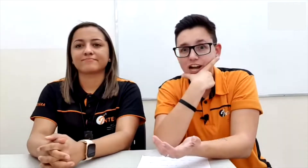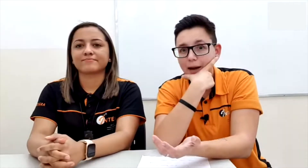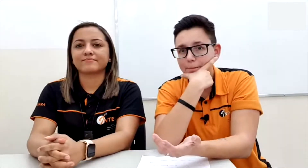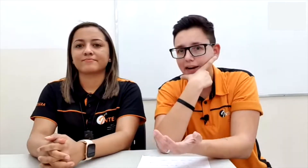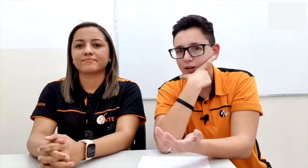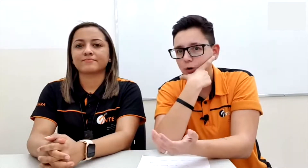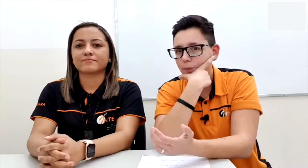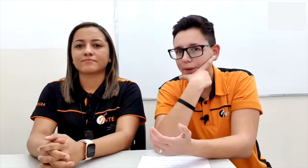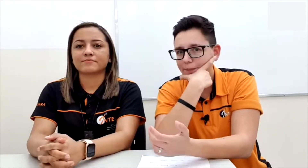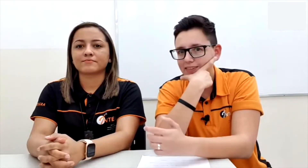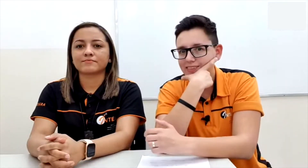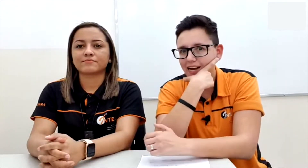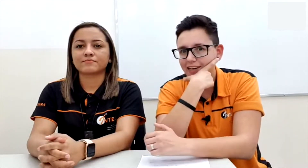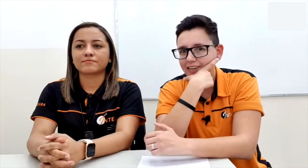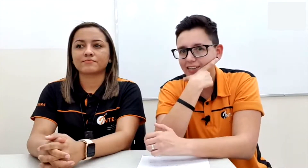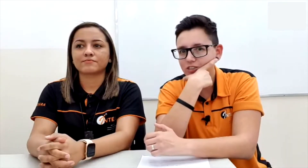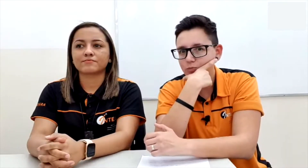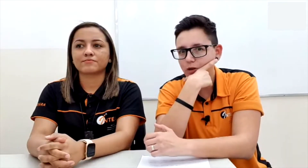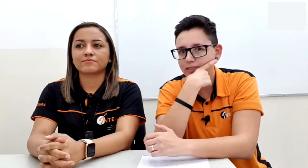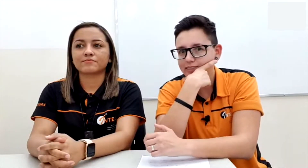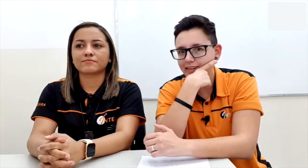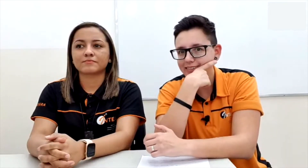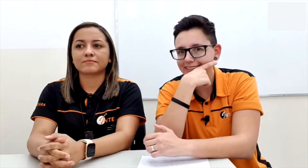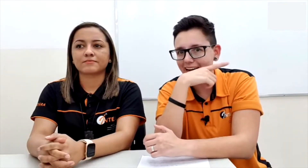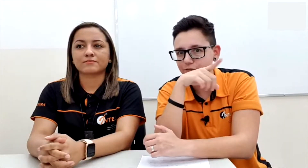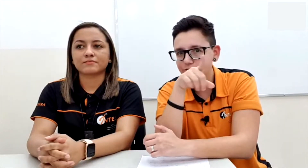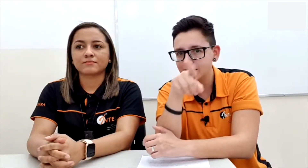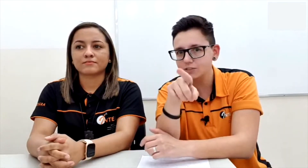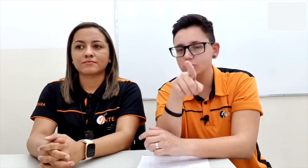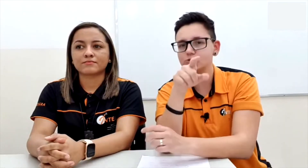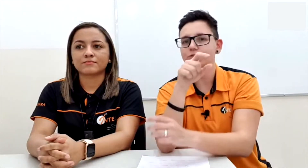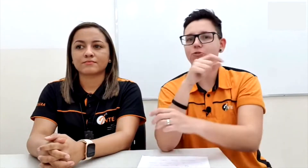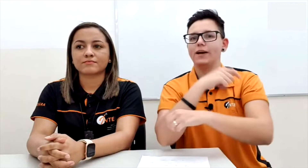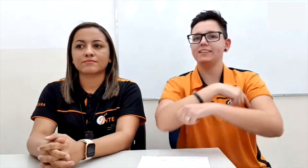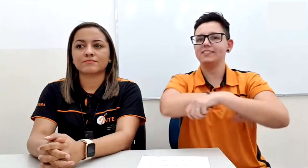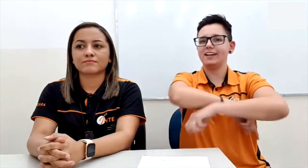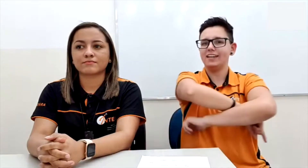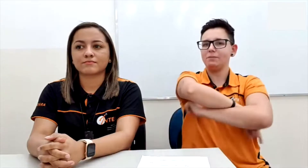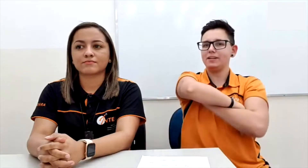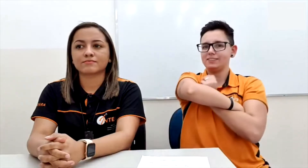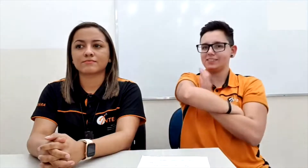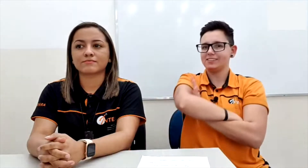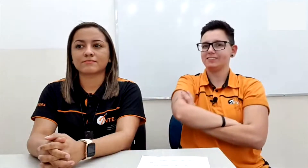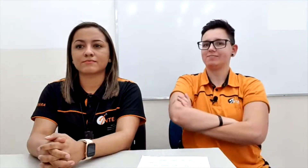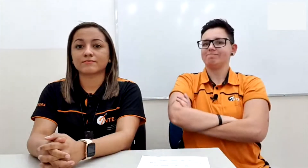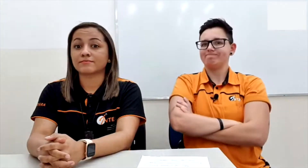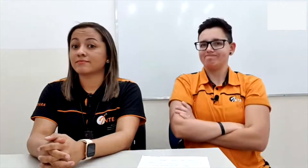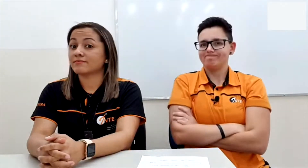Já parou para pensar que isso pode estar travando a sua fluência na Libras?